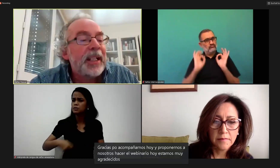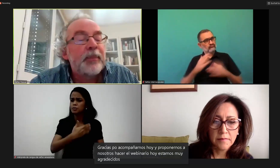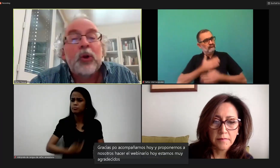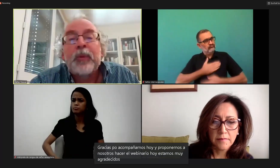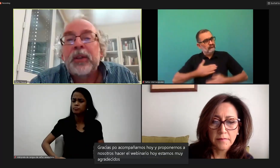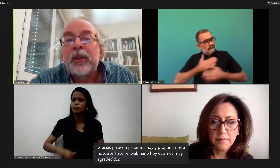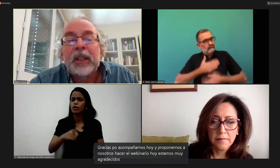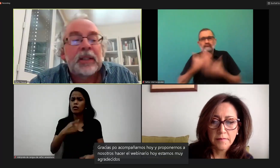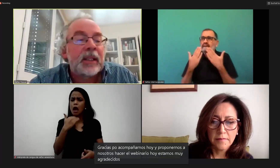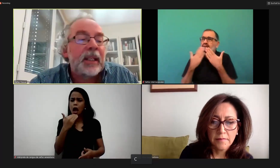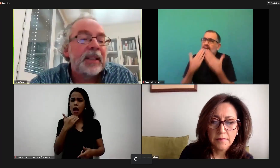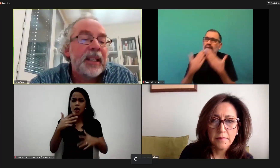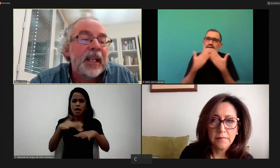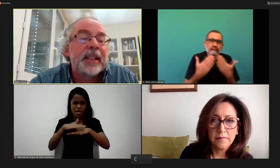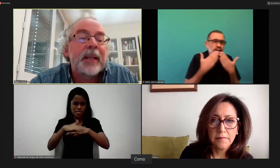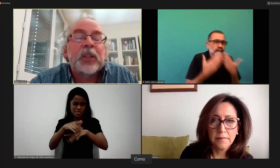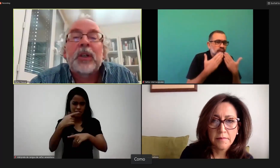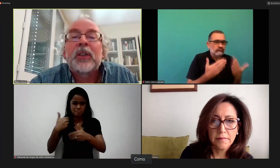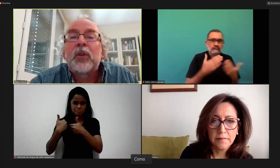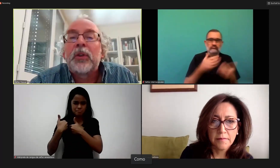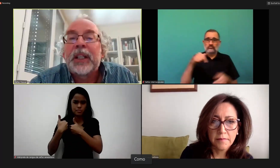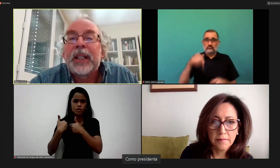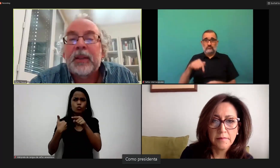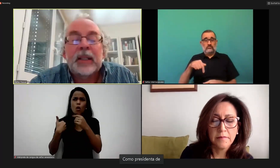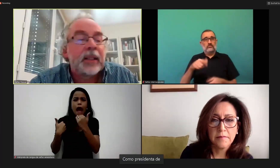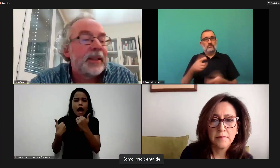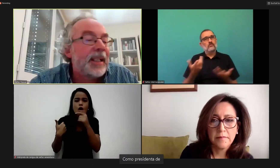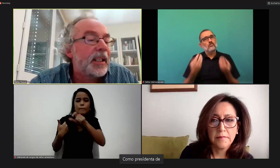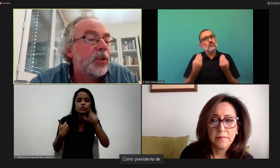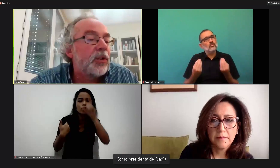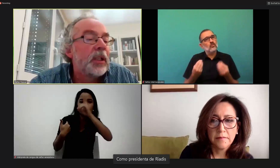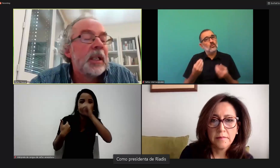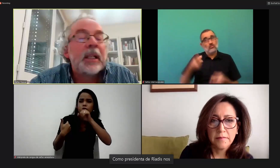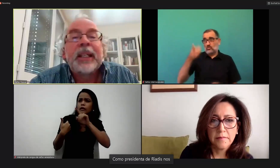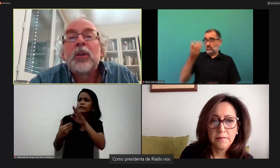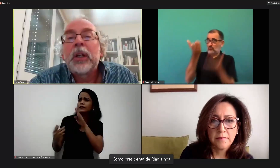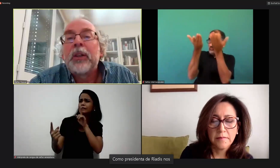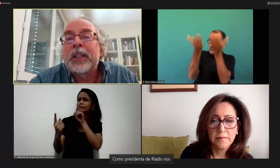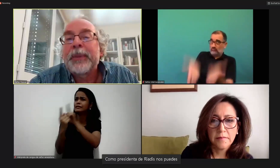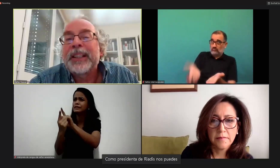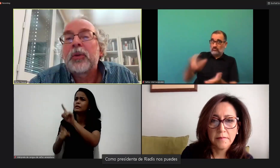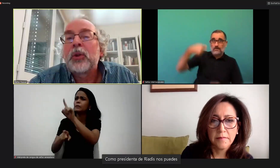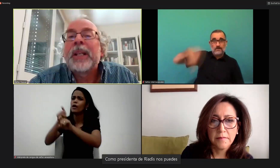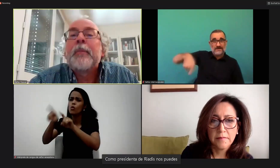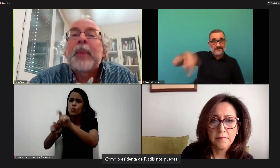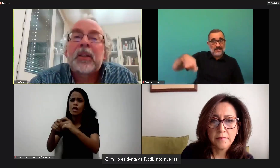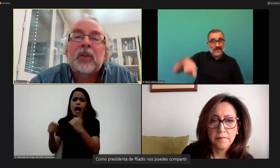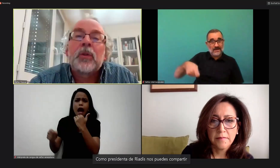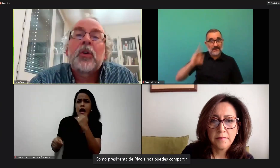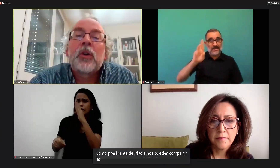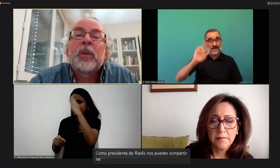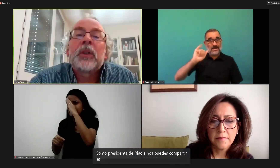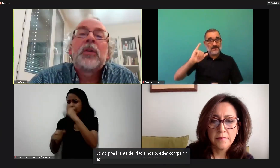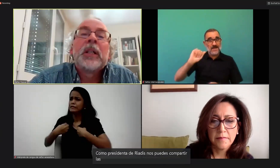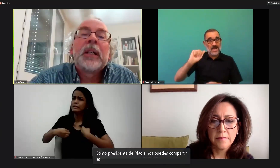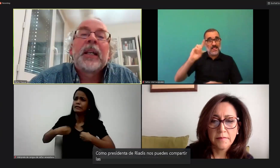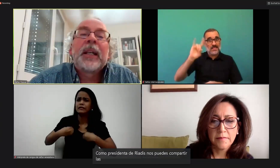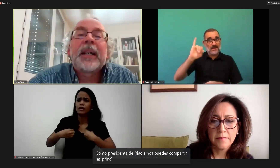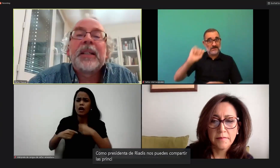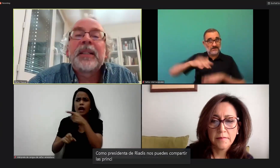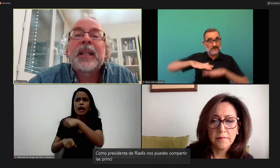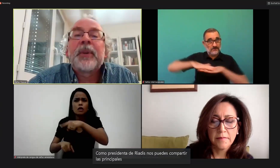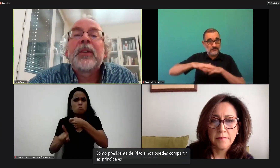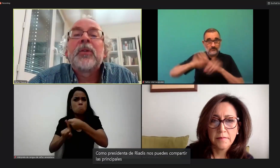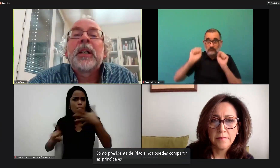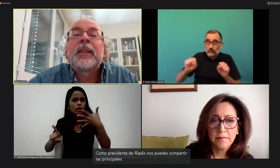las principales preocupaciones que te llegan de las personas con discapacidad de la región en lo que respecta sobre todo al impacto económico que